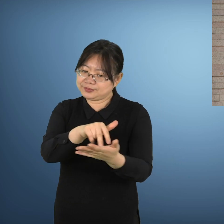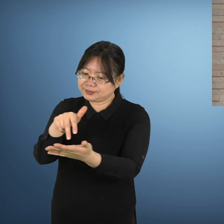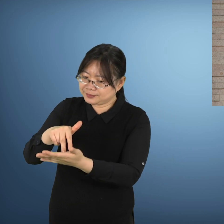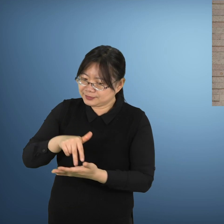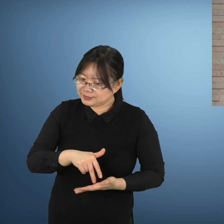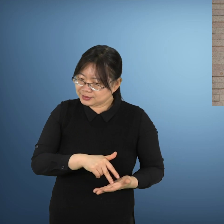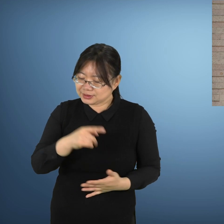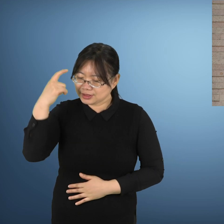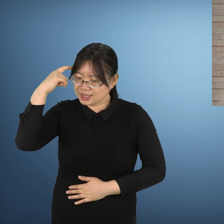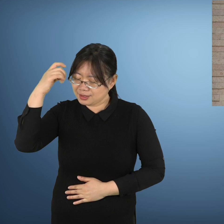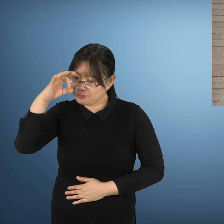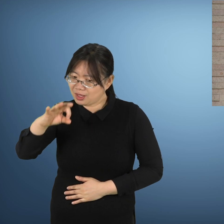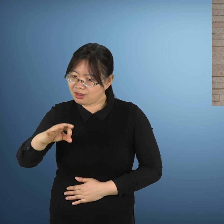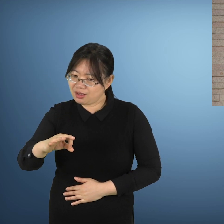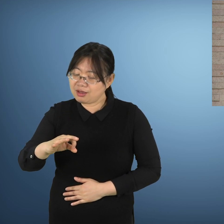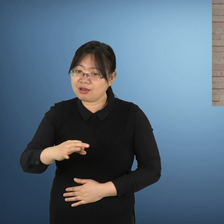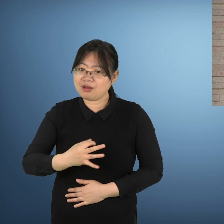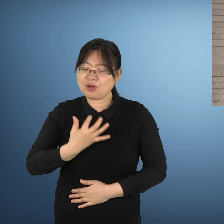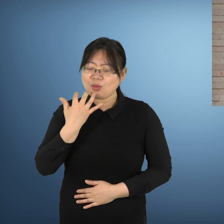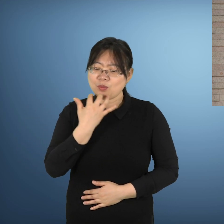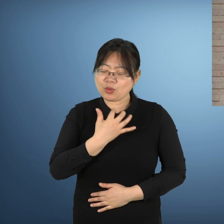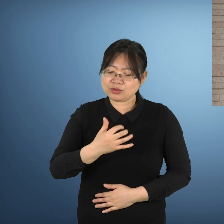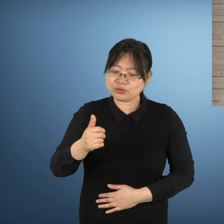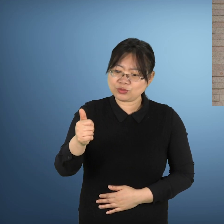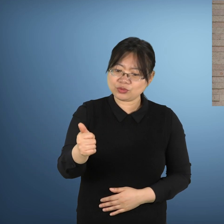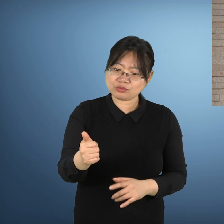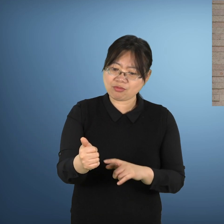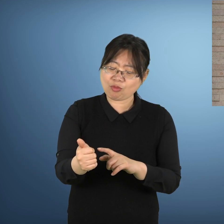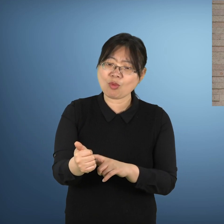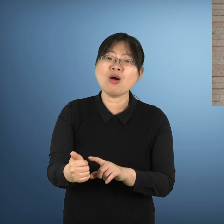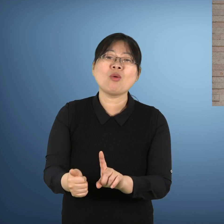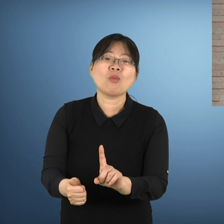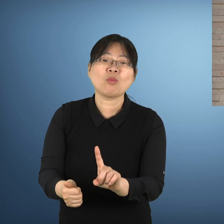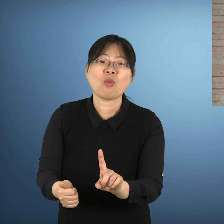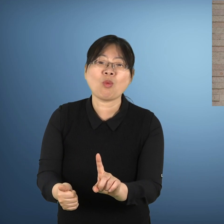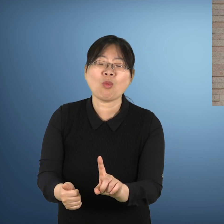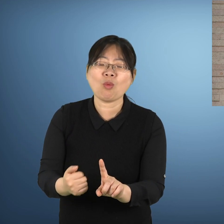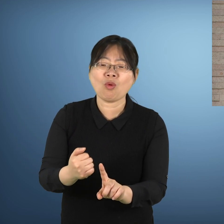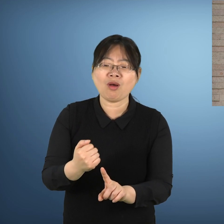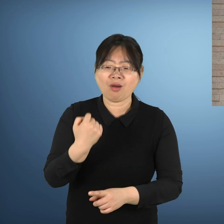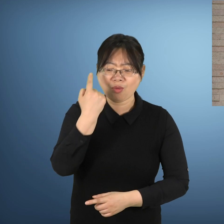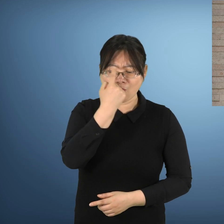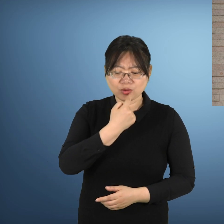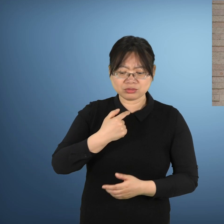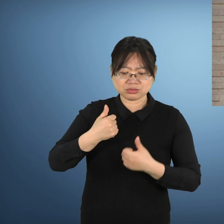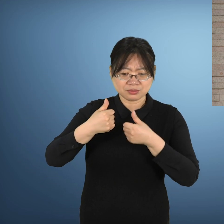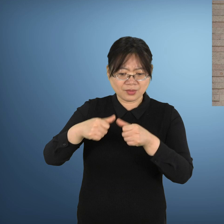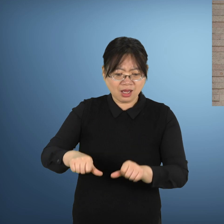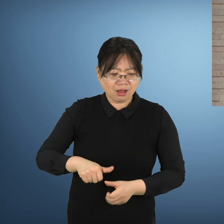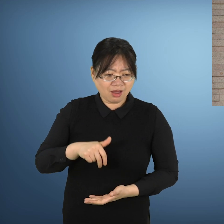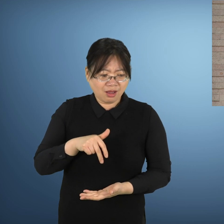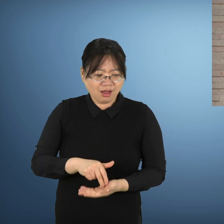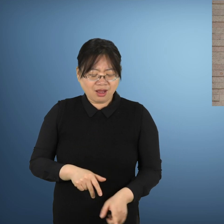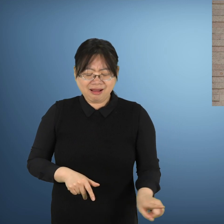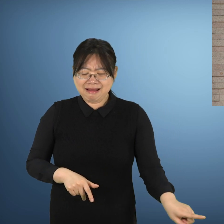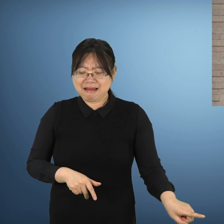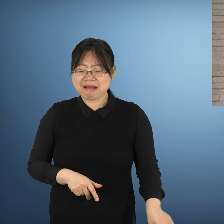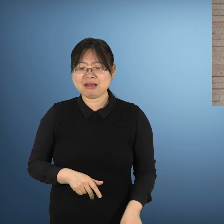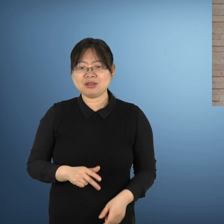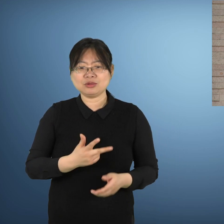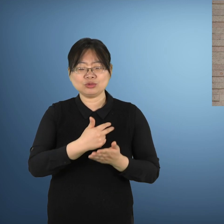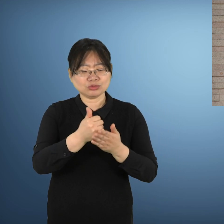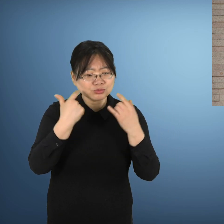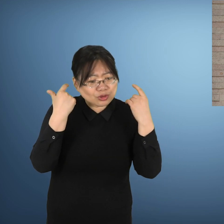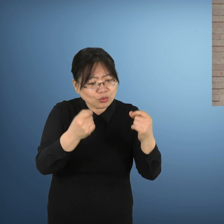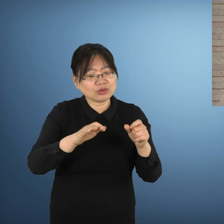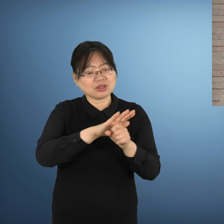해봤어요. 아이, 베드로 이 사람이 도대체 무슨 체면으로 그래도 주님을 사랑한다고